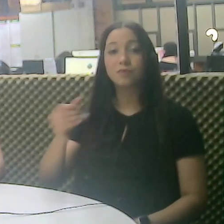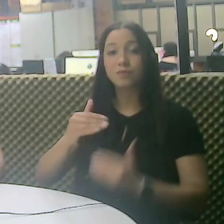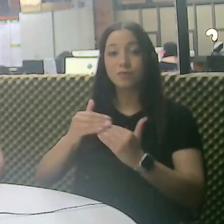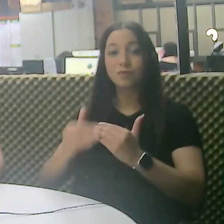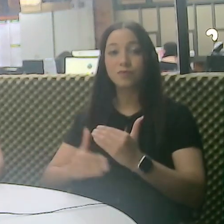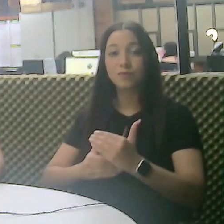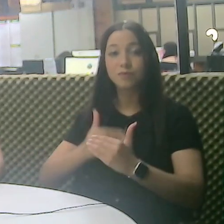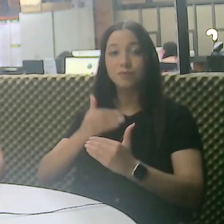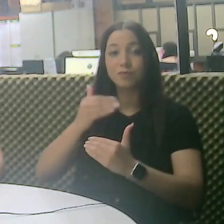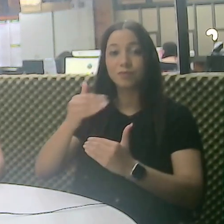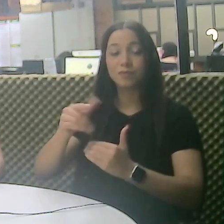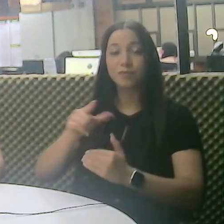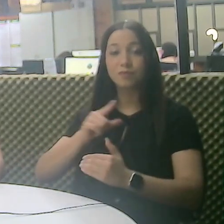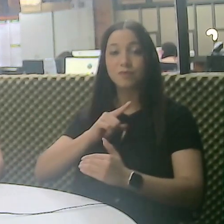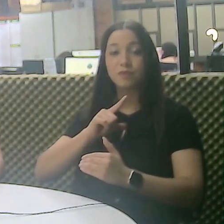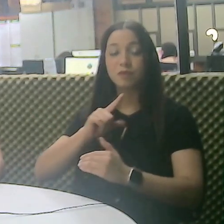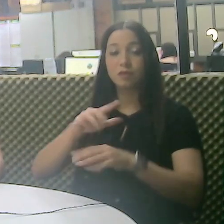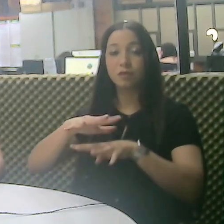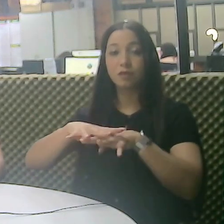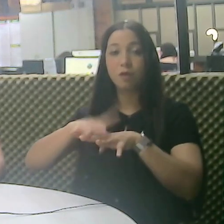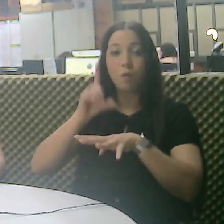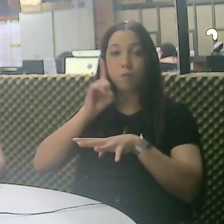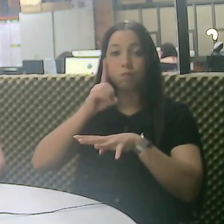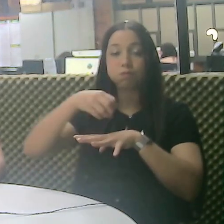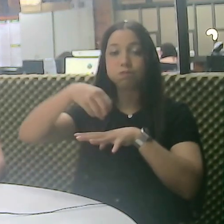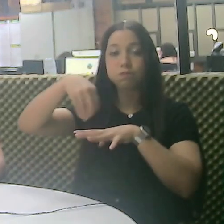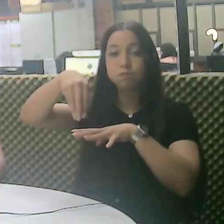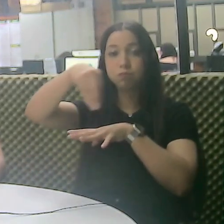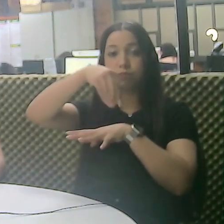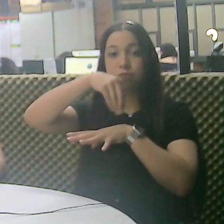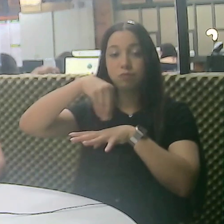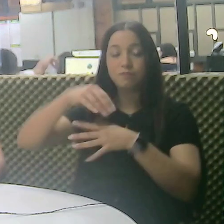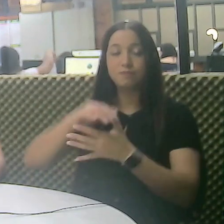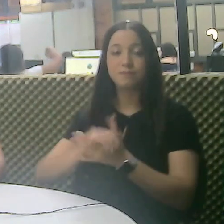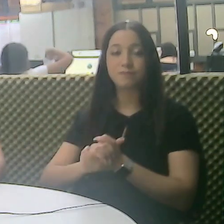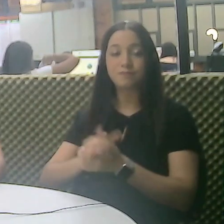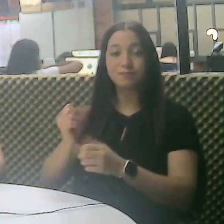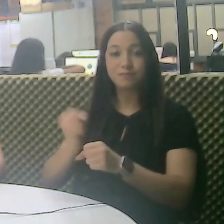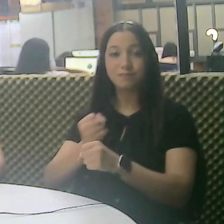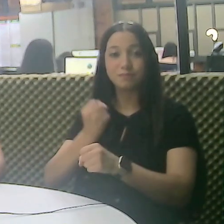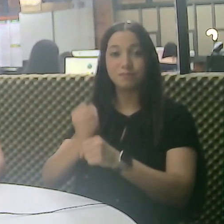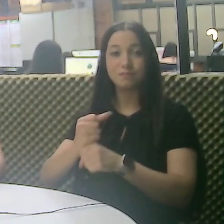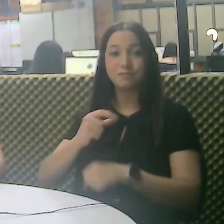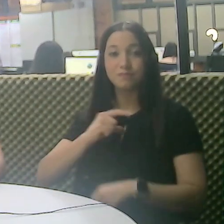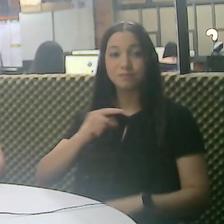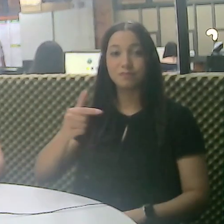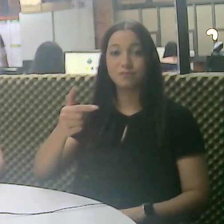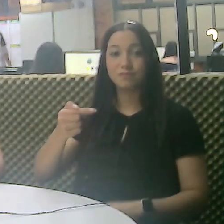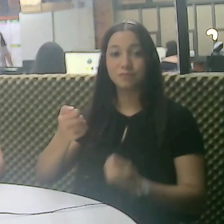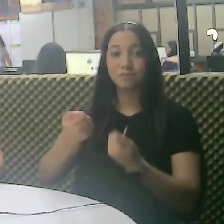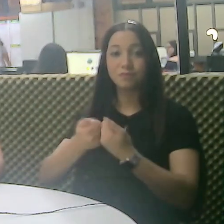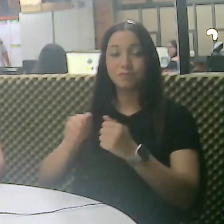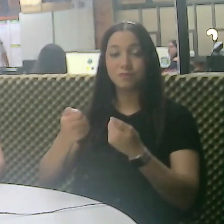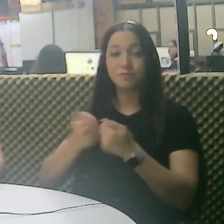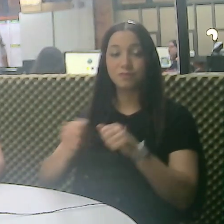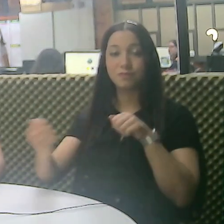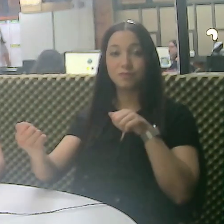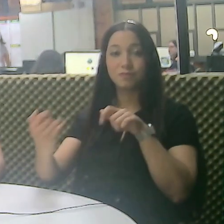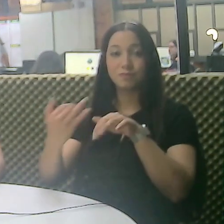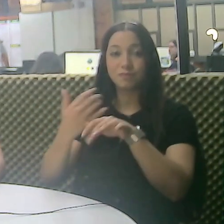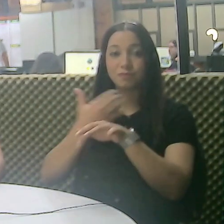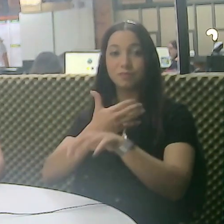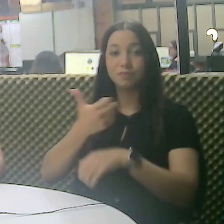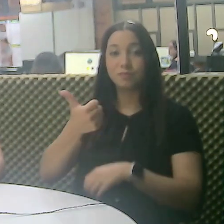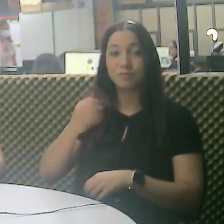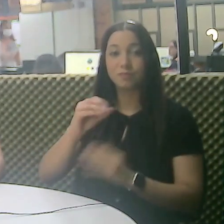exemplo, contempla a concretagem do tabuleiro. A obra beneficiará diretamente 7 linhas do transporte público e mais de